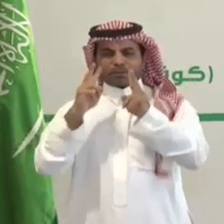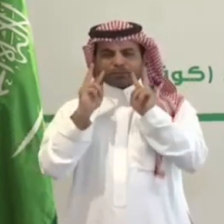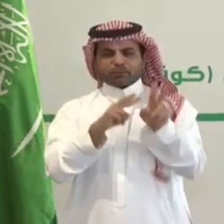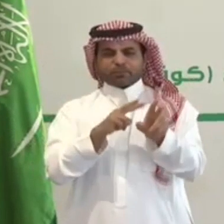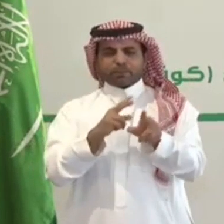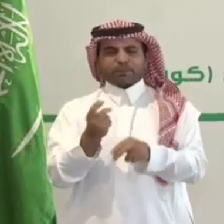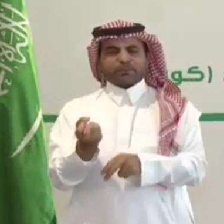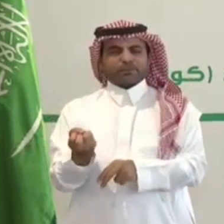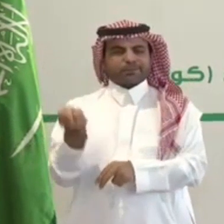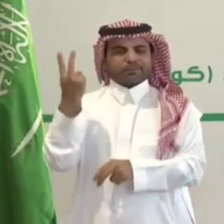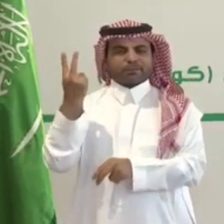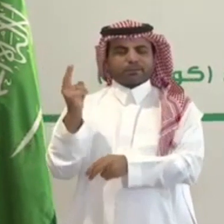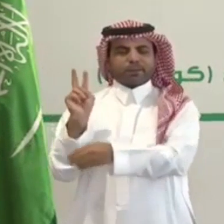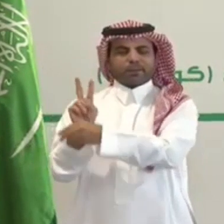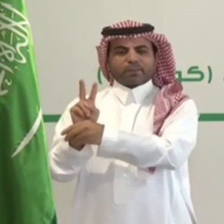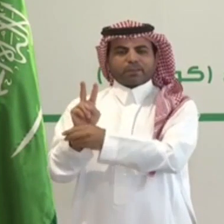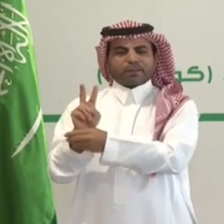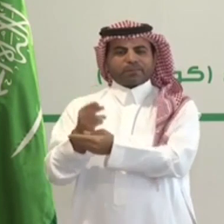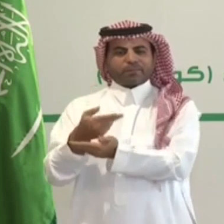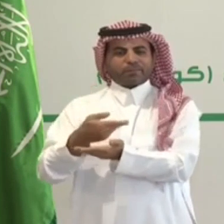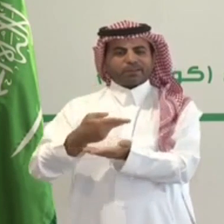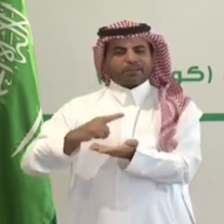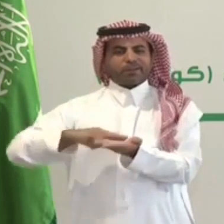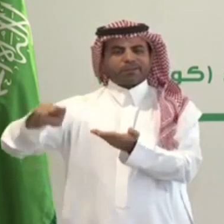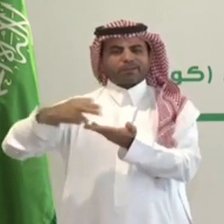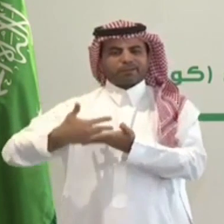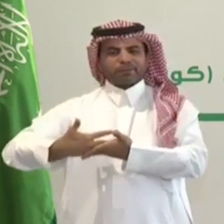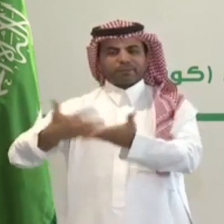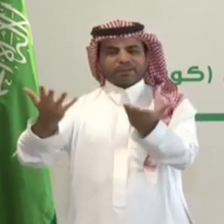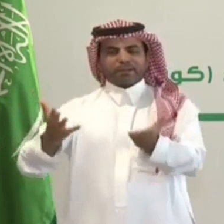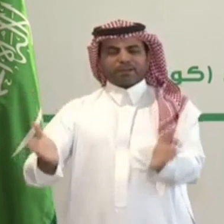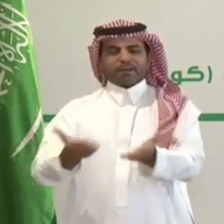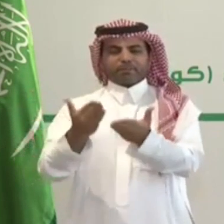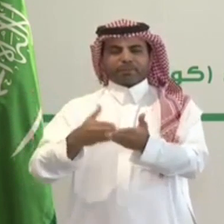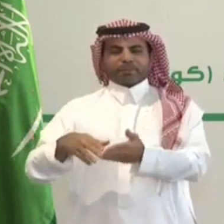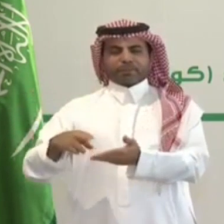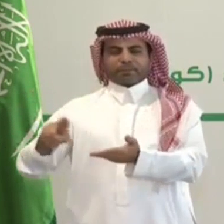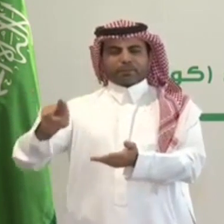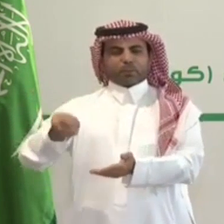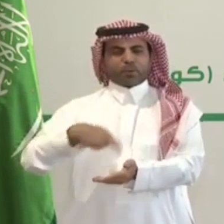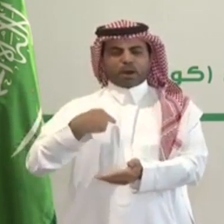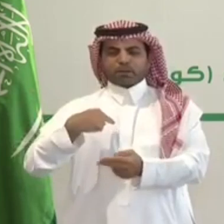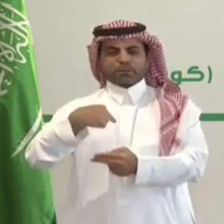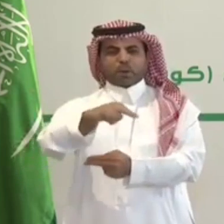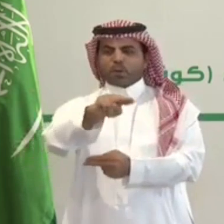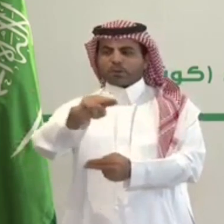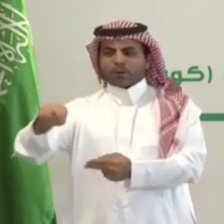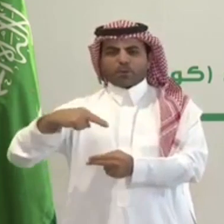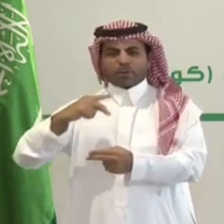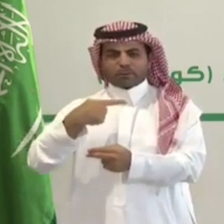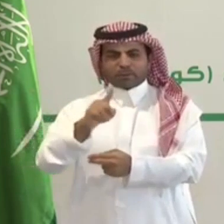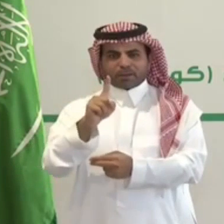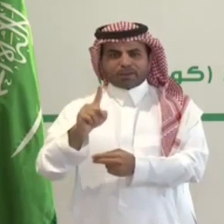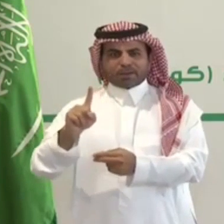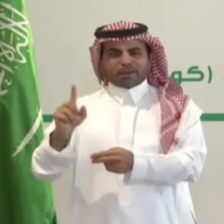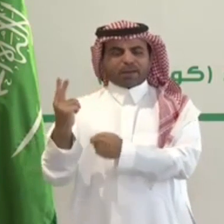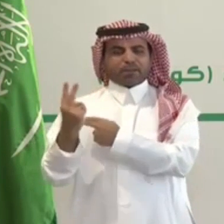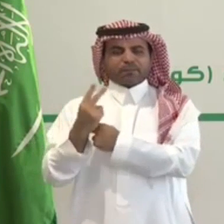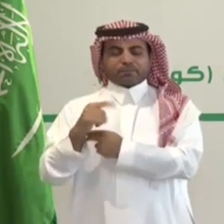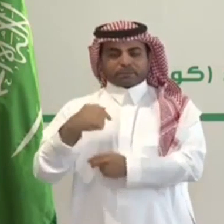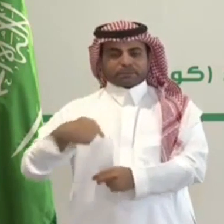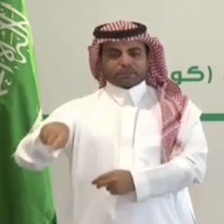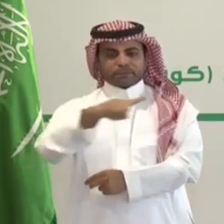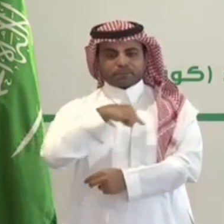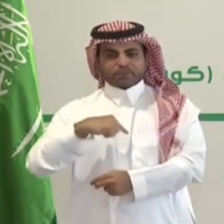ويأتي من يروج لبعض الإشاعات ويتناقلها وتصلني على جوالي وعلى جوالاتكم وعلى جميع. دورنا